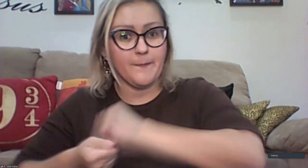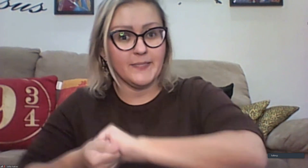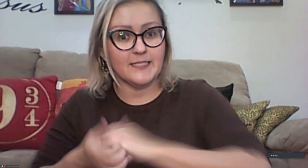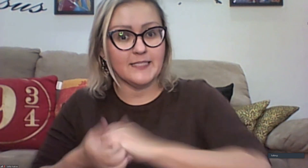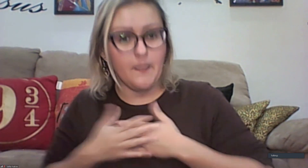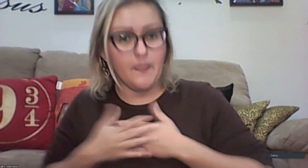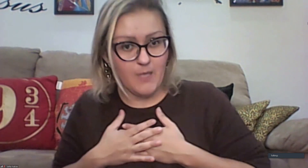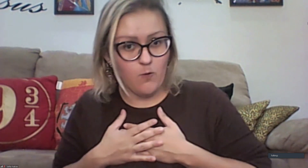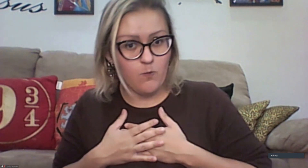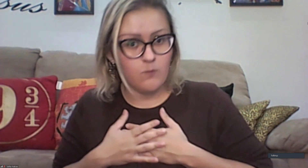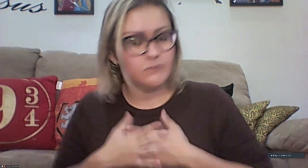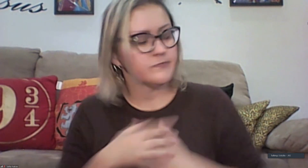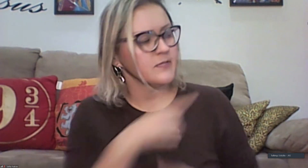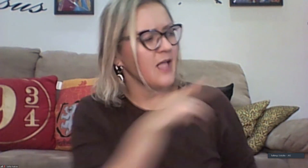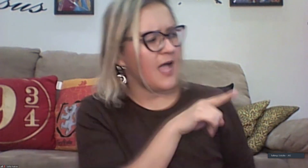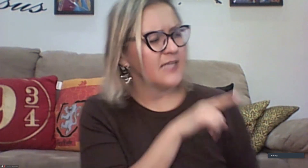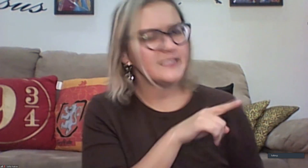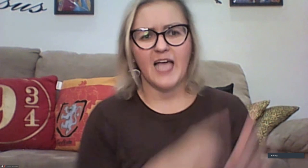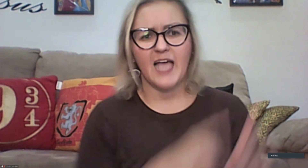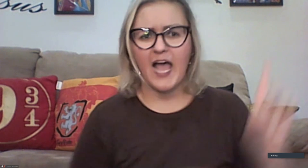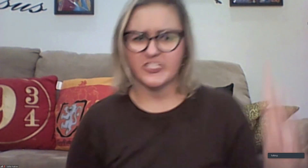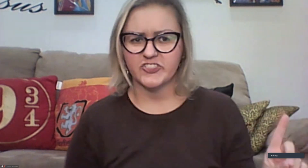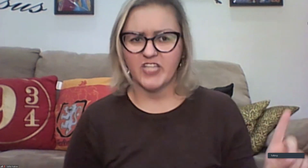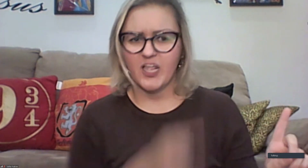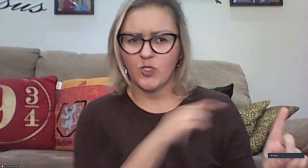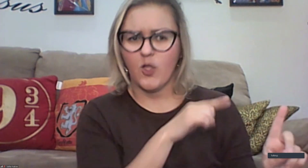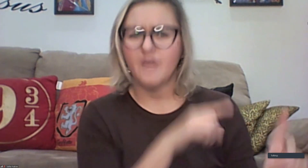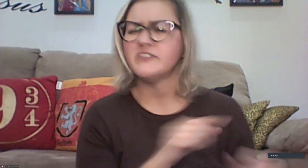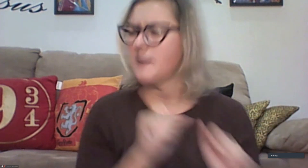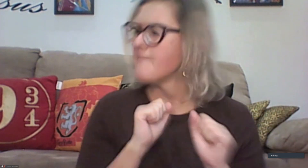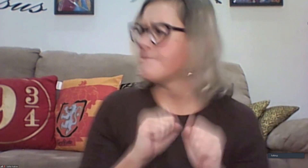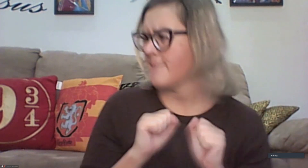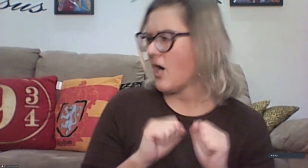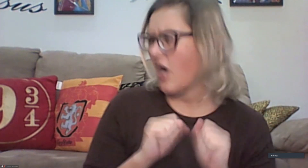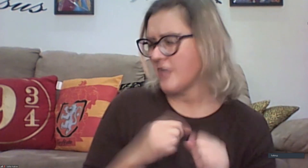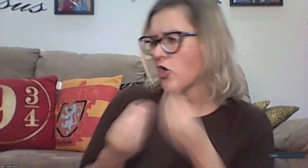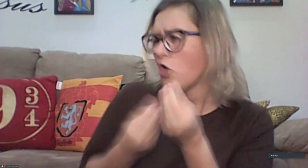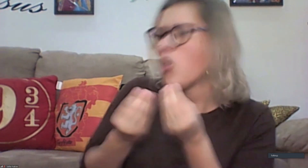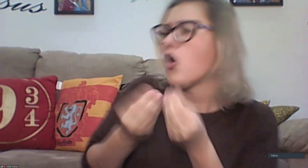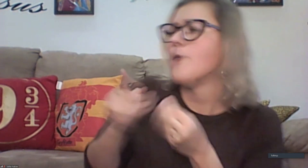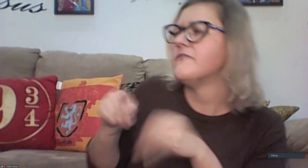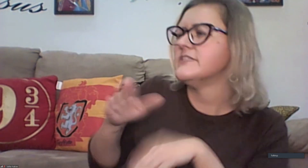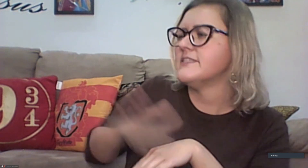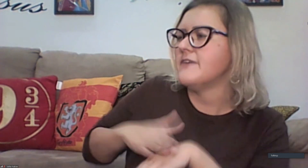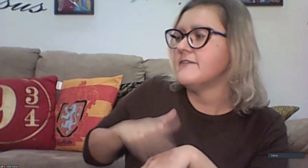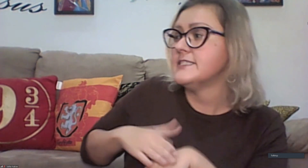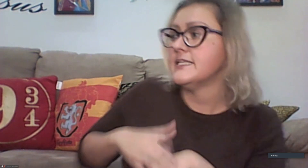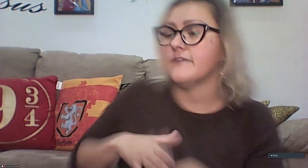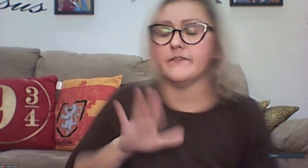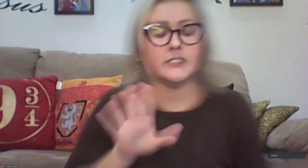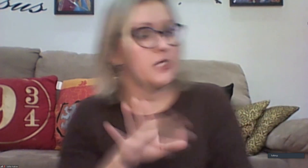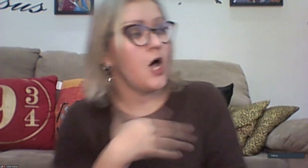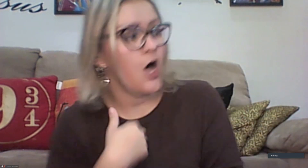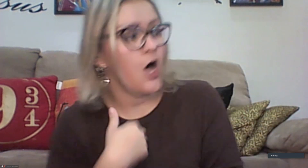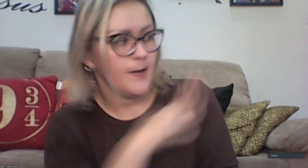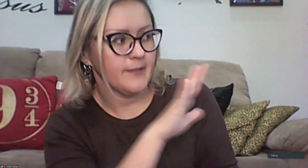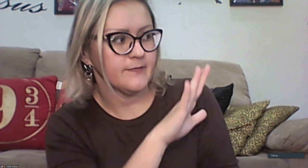uma estratégia, de uma adaptação sua, né? Ela disse que podia, né? Então eu falei, ok. Então eu